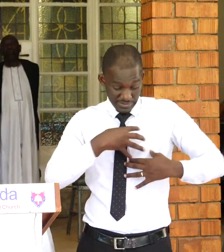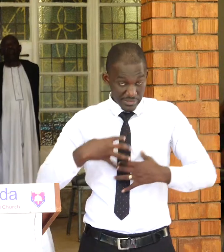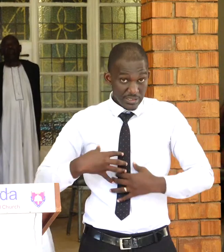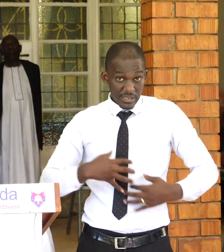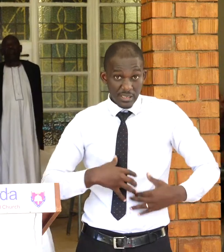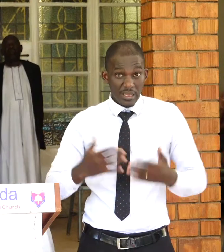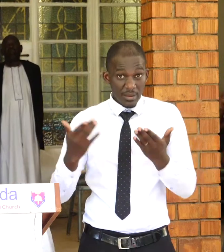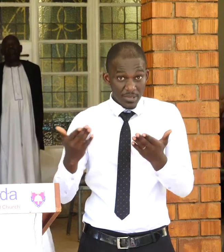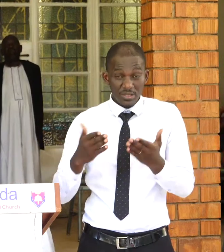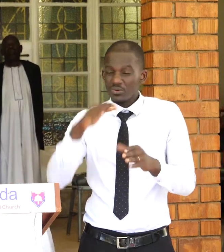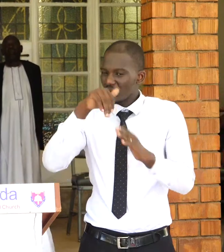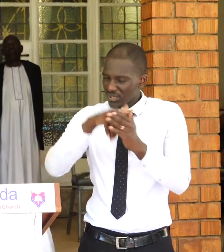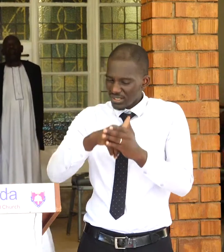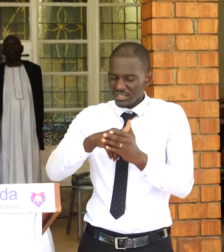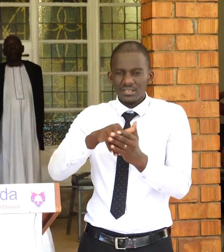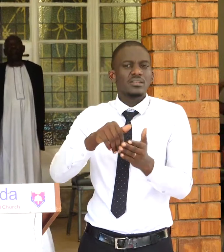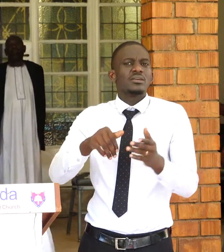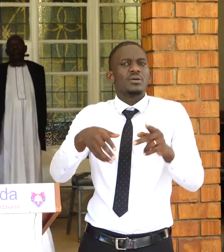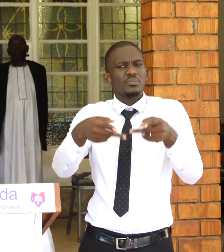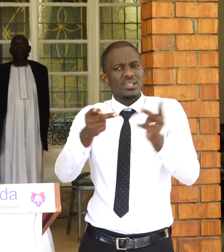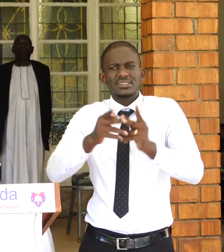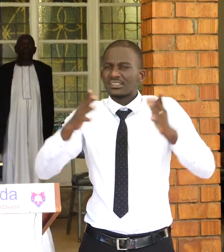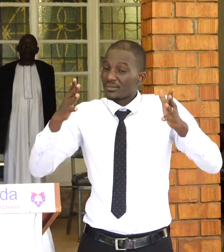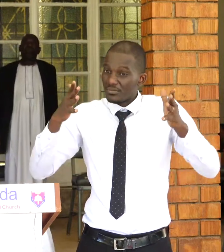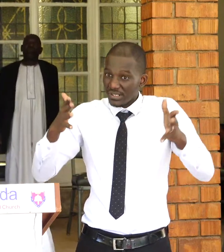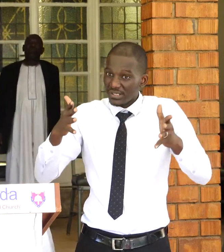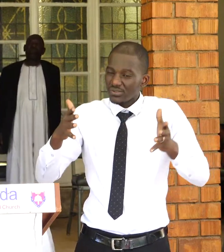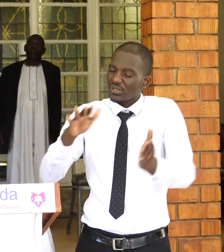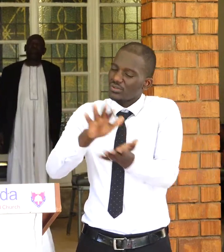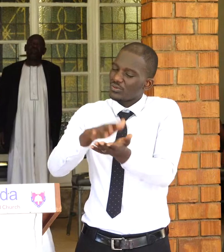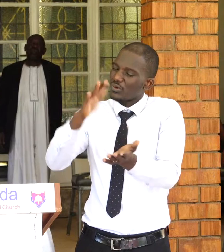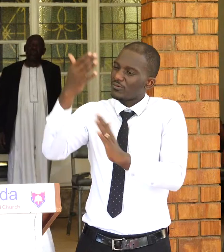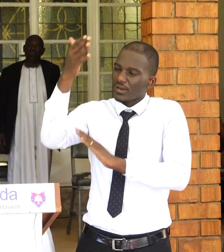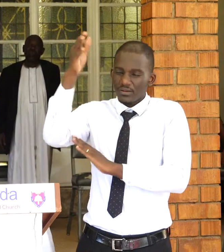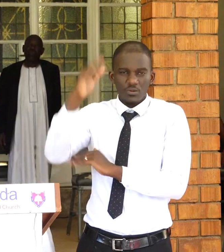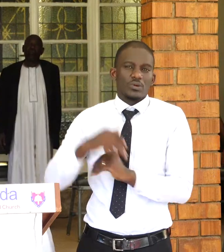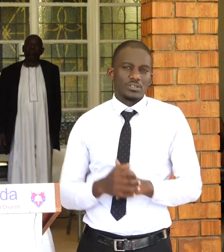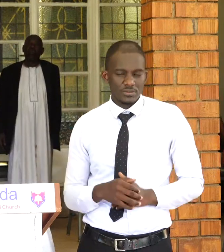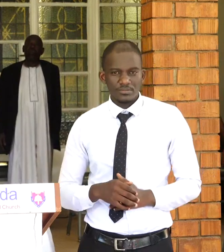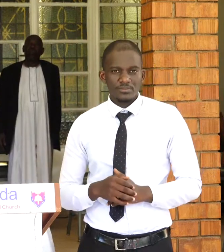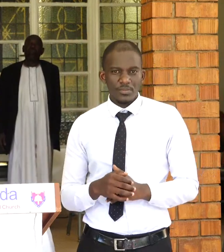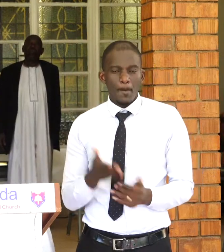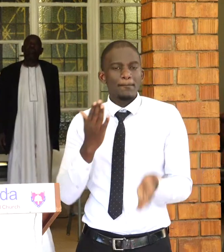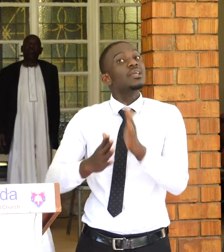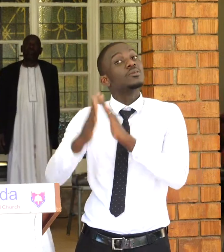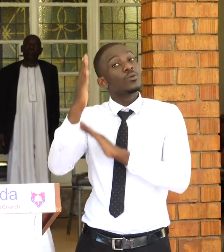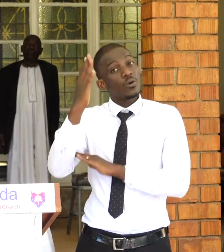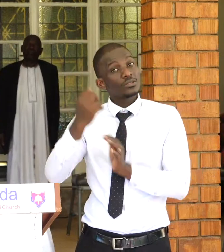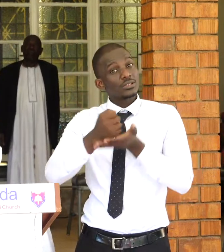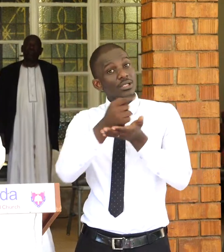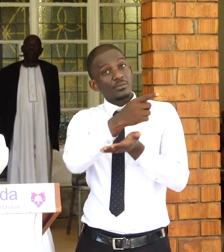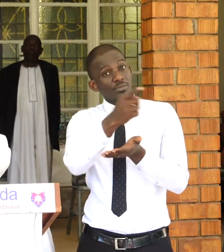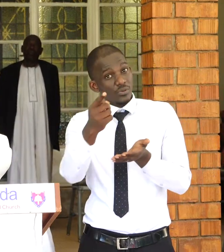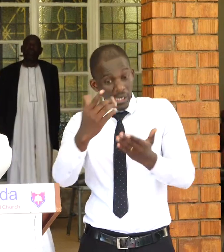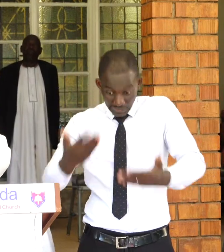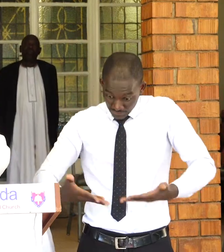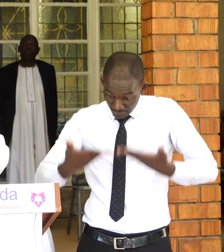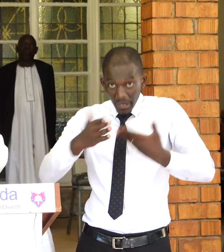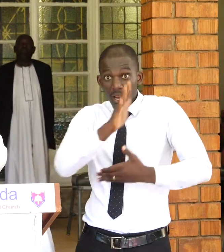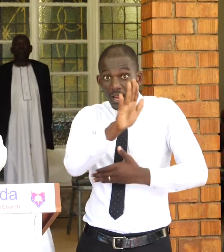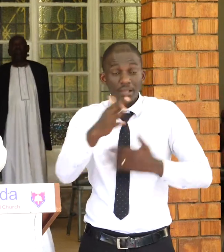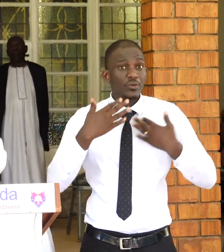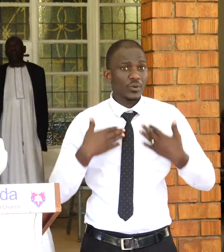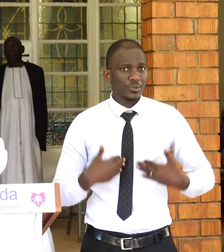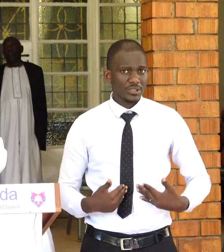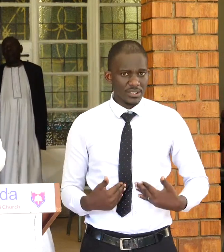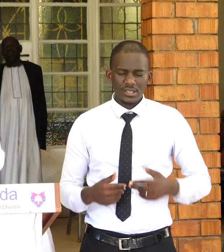bifo eby'ebitiibwa, mukole saddaaka ezigulumiza Katonda. Katonda abayambe nga muwaayo emibiri gyammwe,